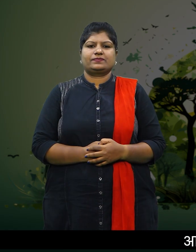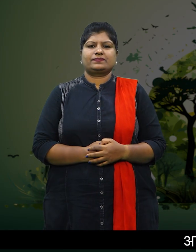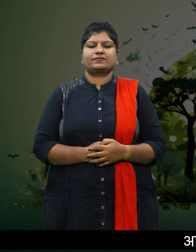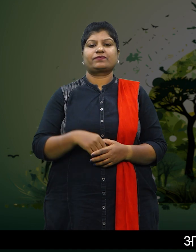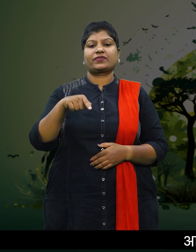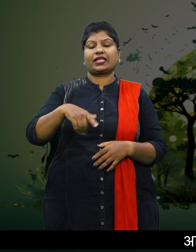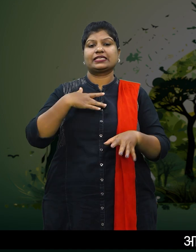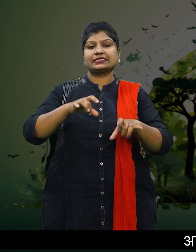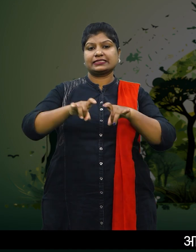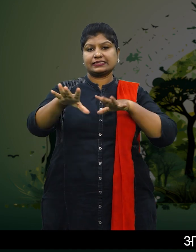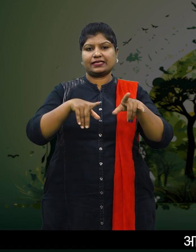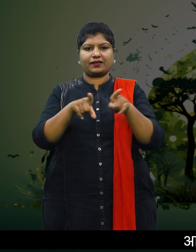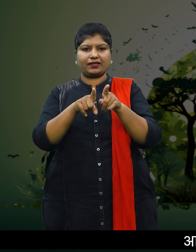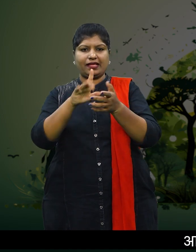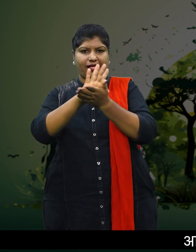आपण पाहिले असाल की